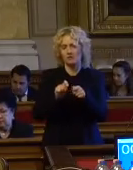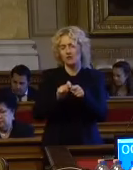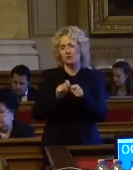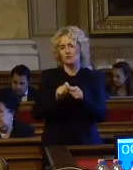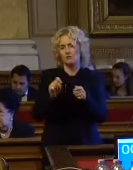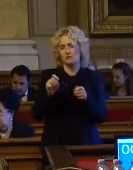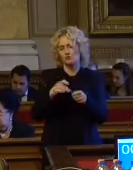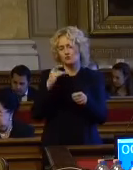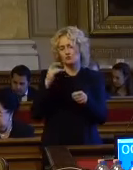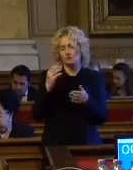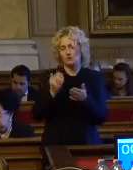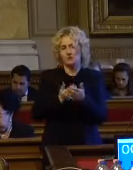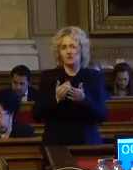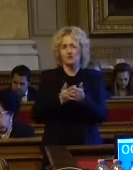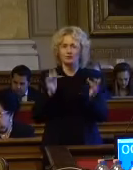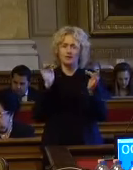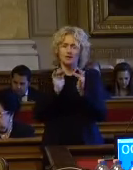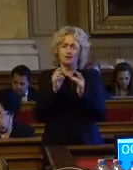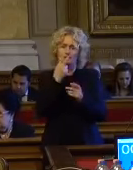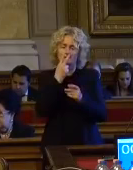További kérdés, hozzászólás.